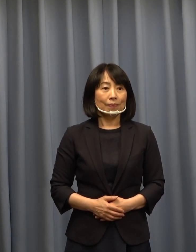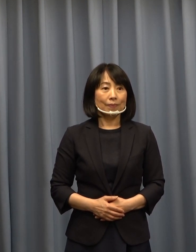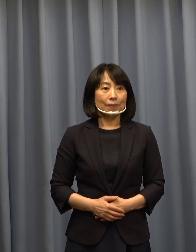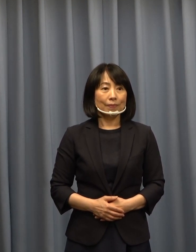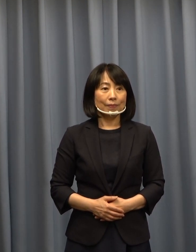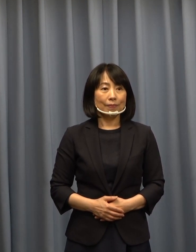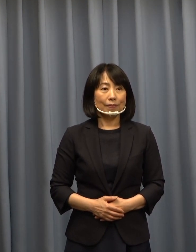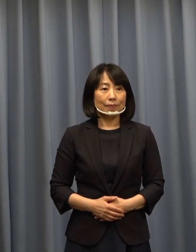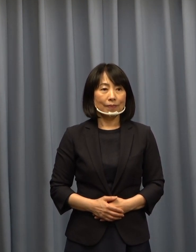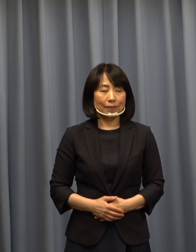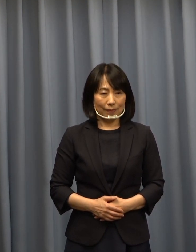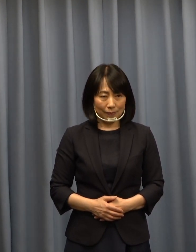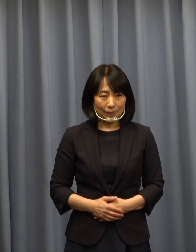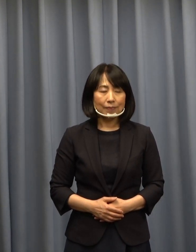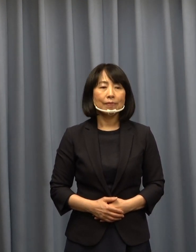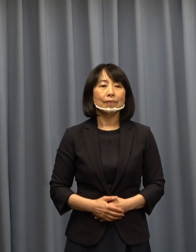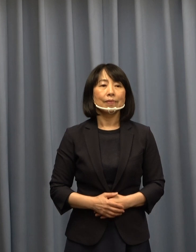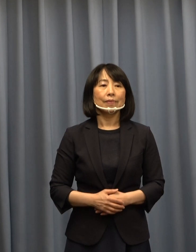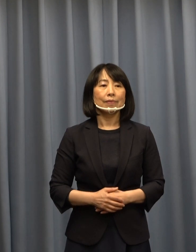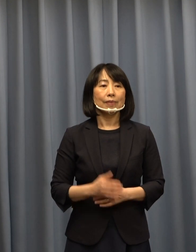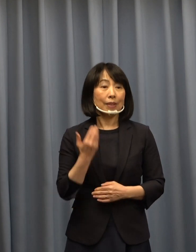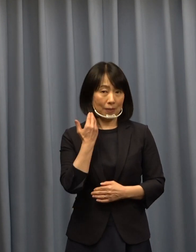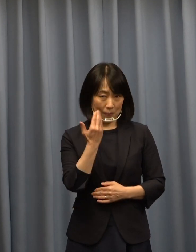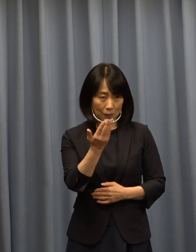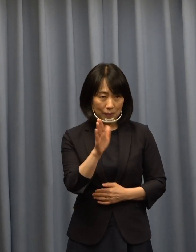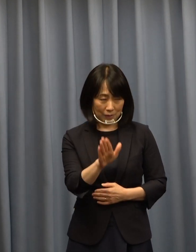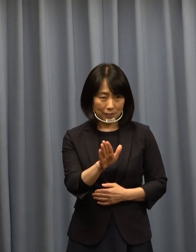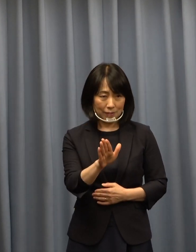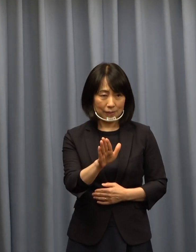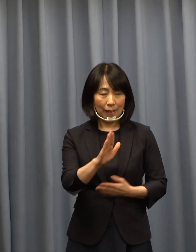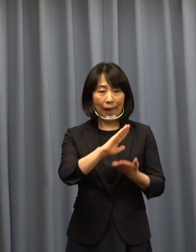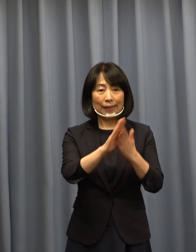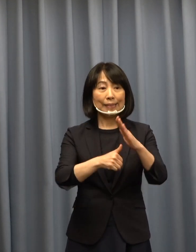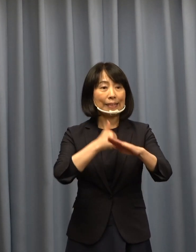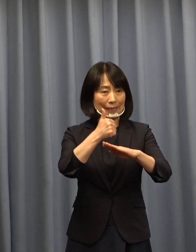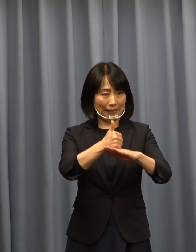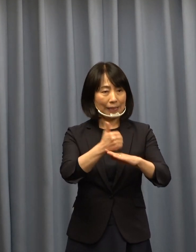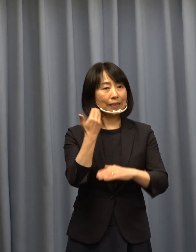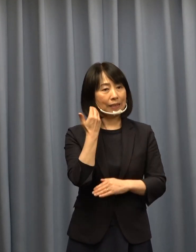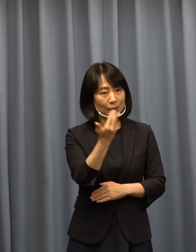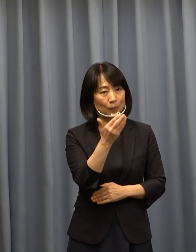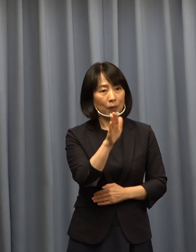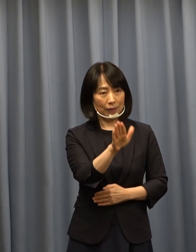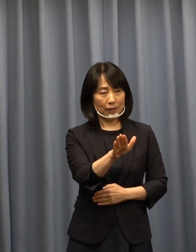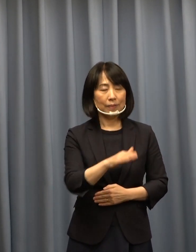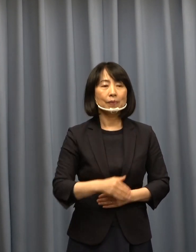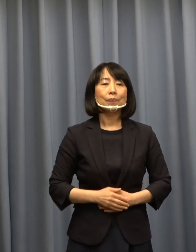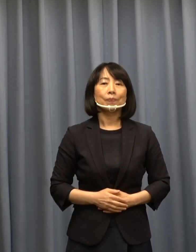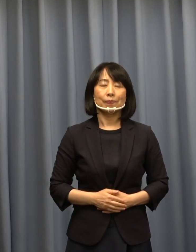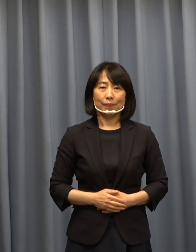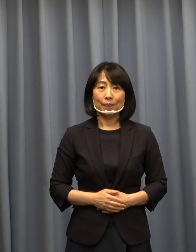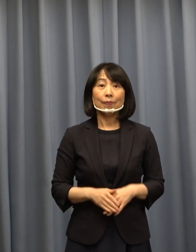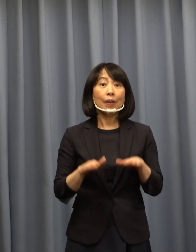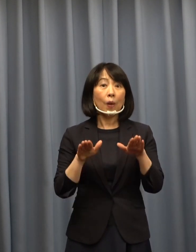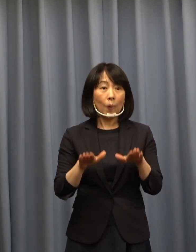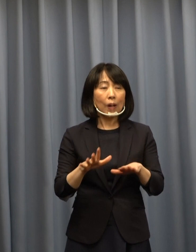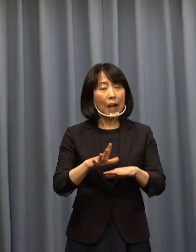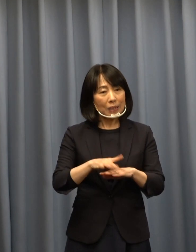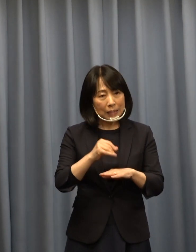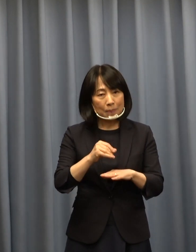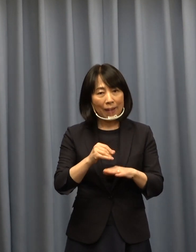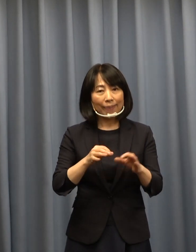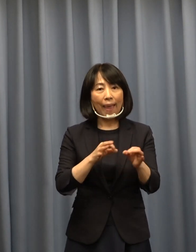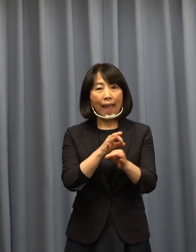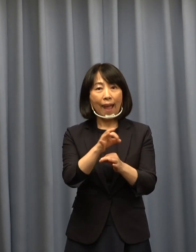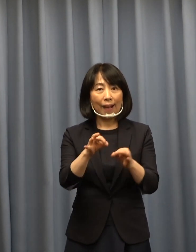日刊法務審の阿部と申します。本市に質問をいただきます。今回初めて経済界